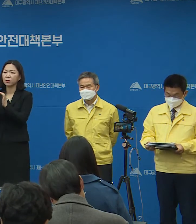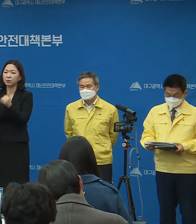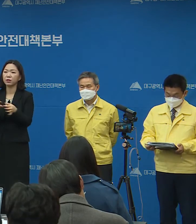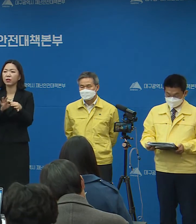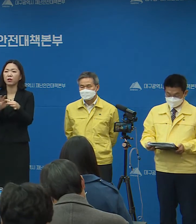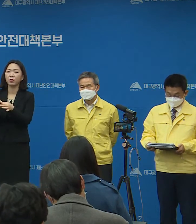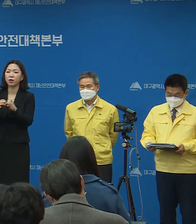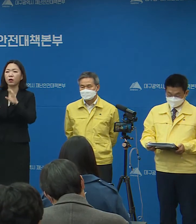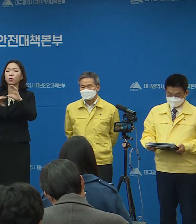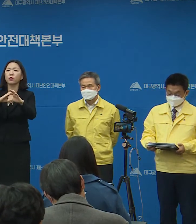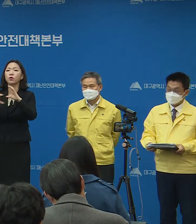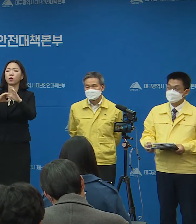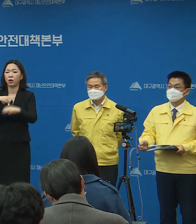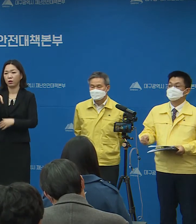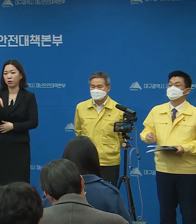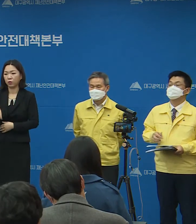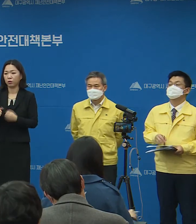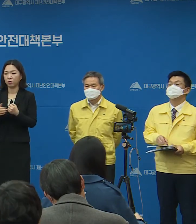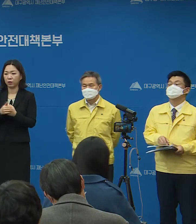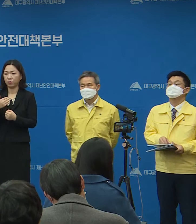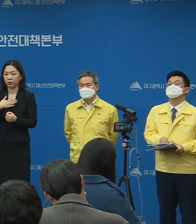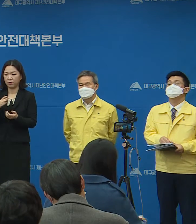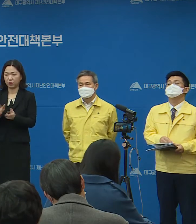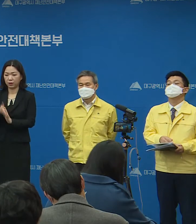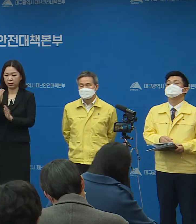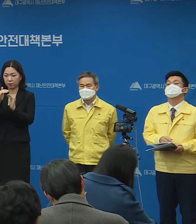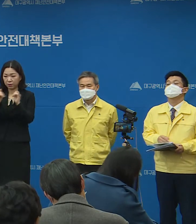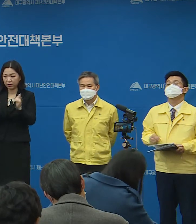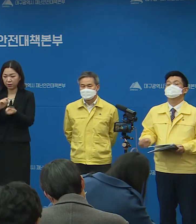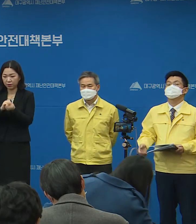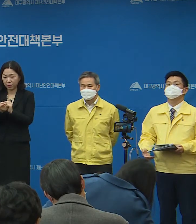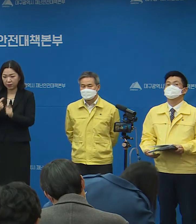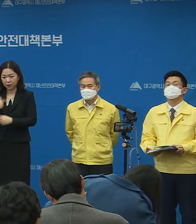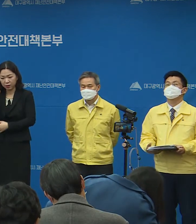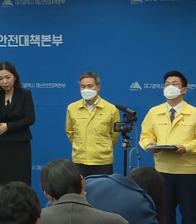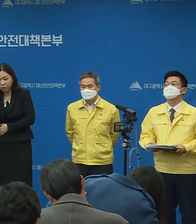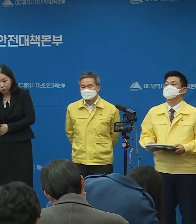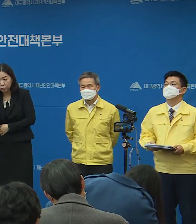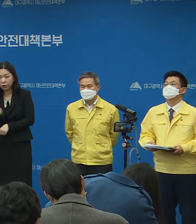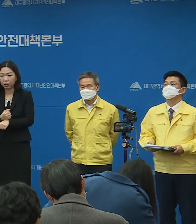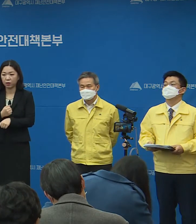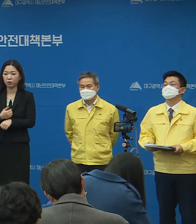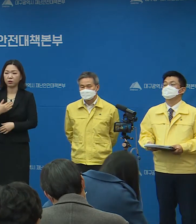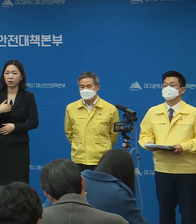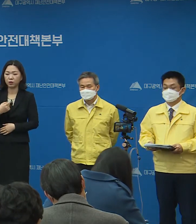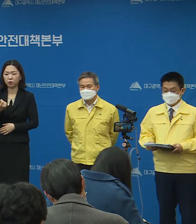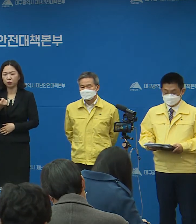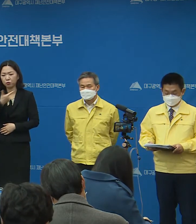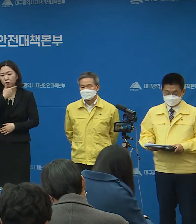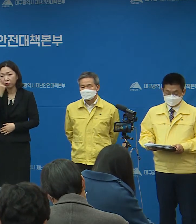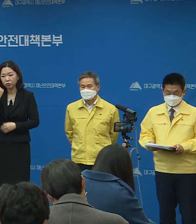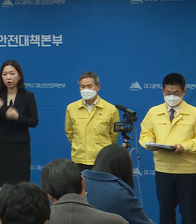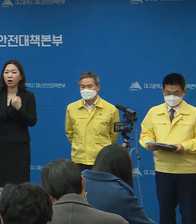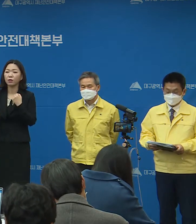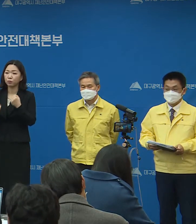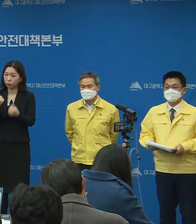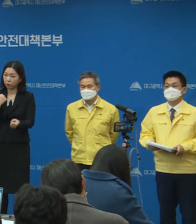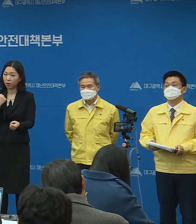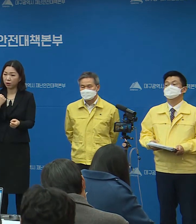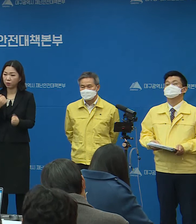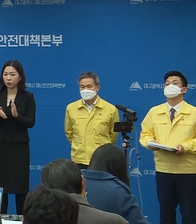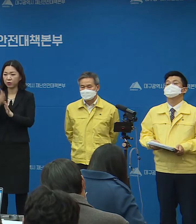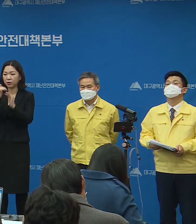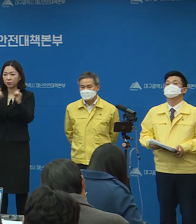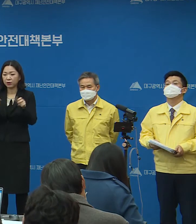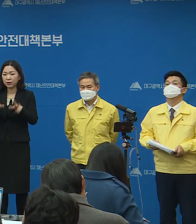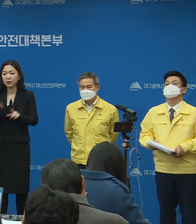연결하는 소통의 장이라고 생각합니다. 또한 저희는 시민을 대신해서 질문을 드리는 거고요. 그래서 저희한테 다소 미흡한 점이 있을 수는 있지만